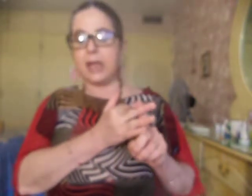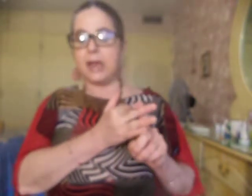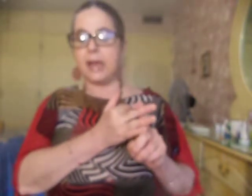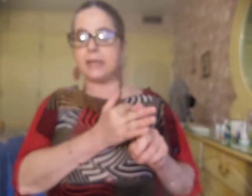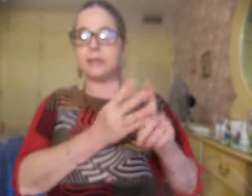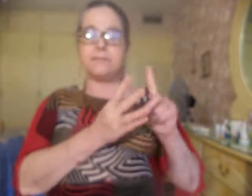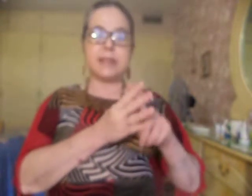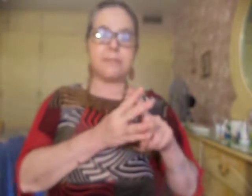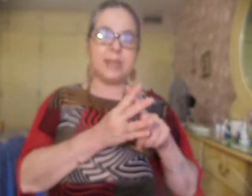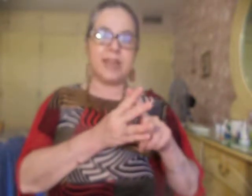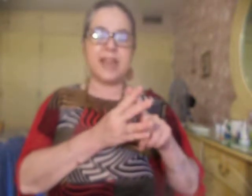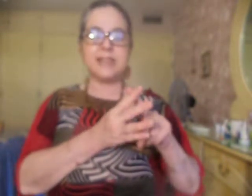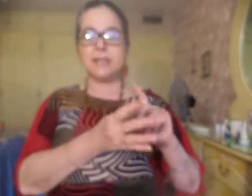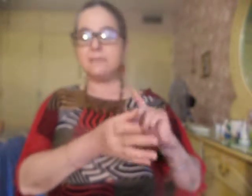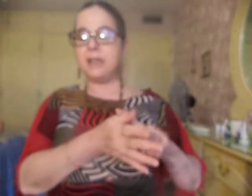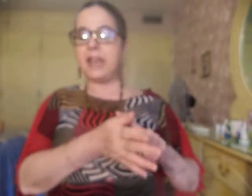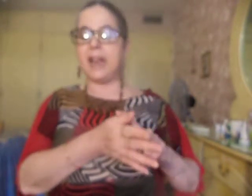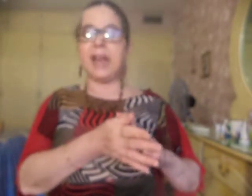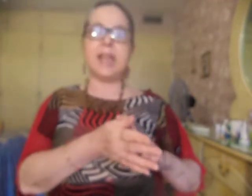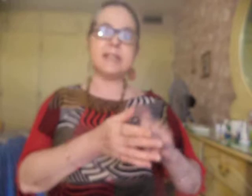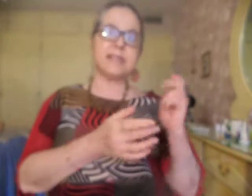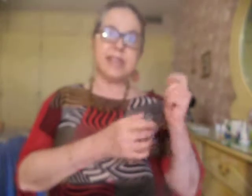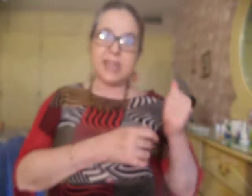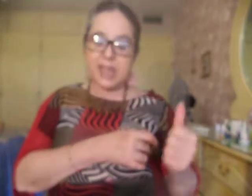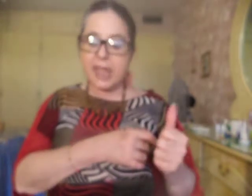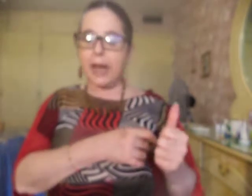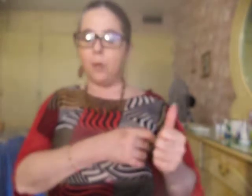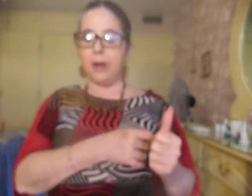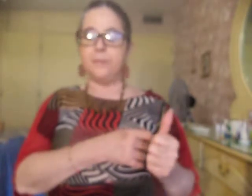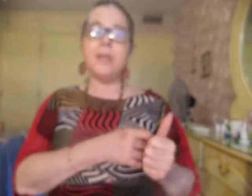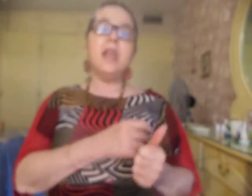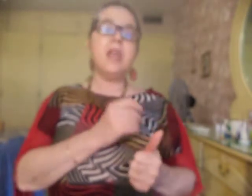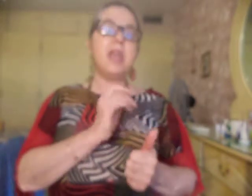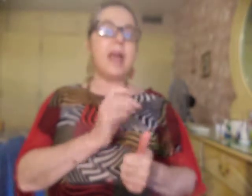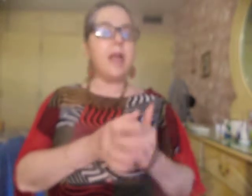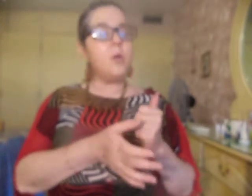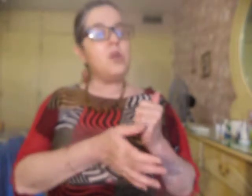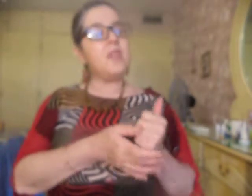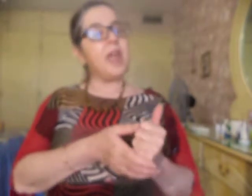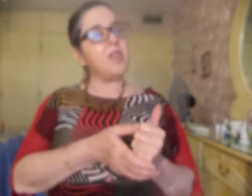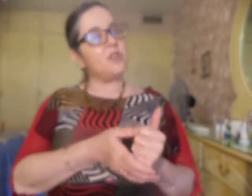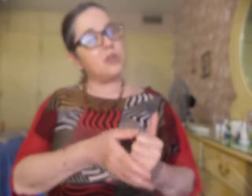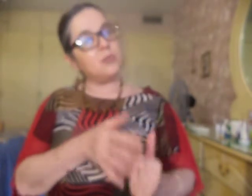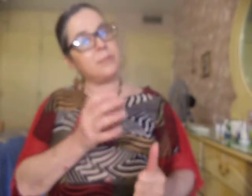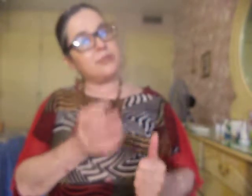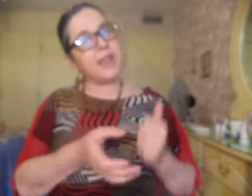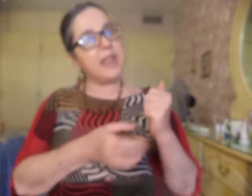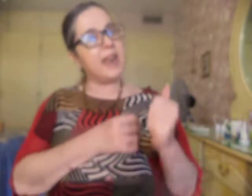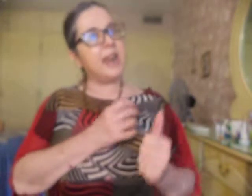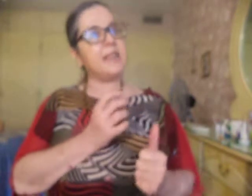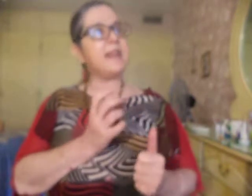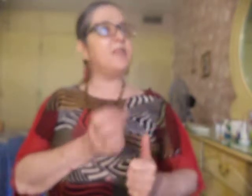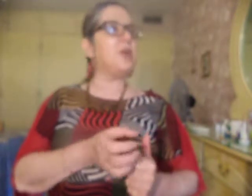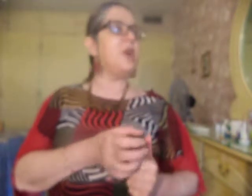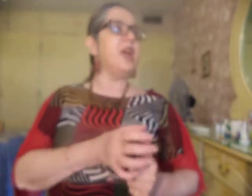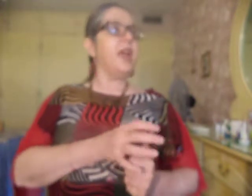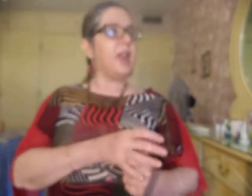proteínas, vitaminas, minerales y agua. Y cada uno de ellos los vamos a ir analizando en un